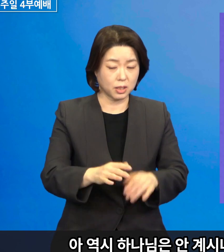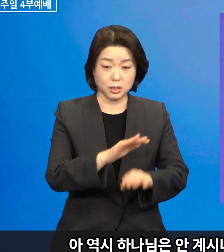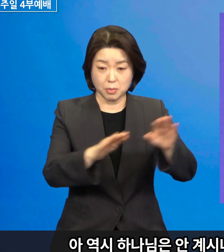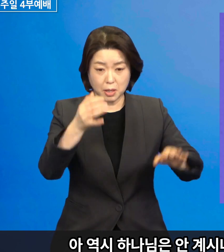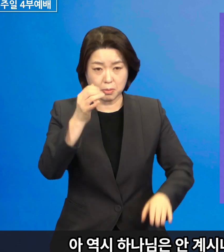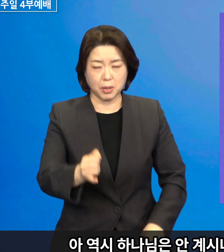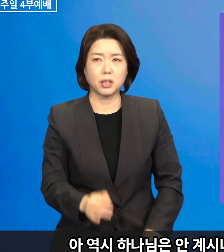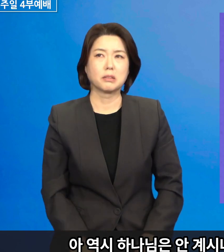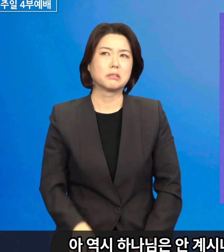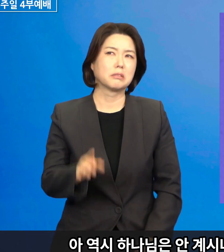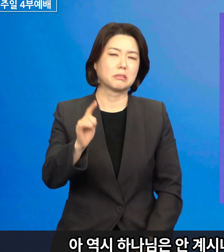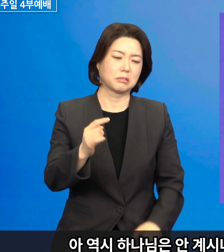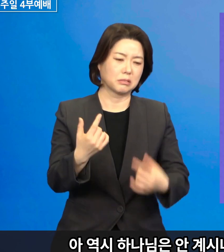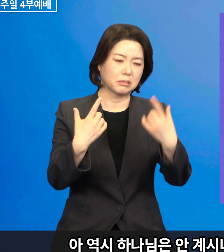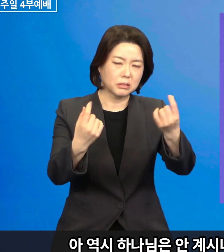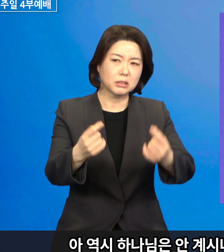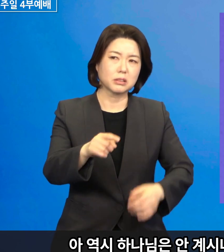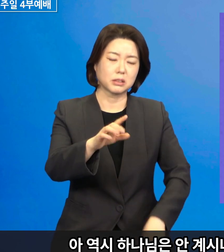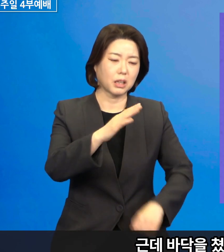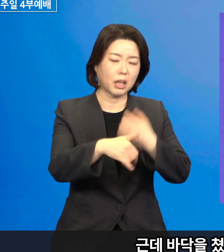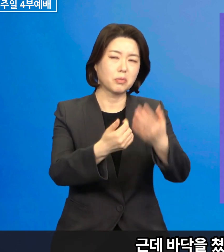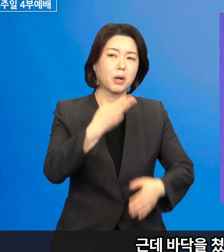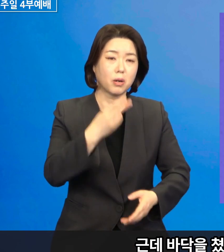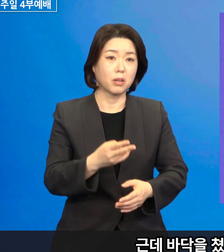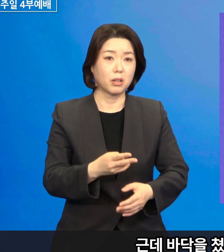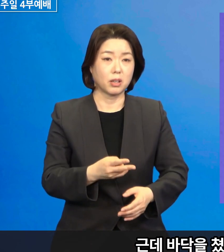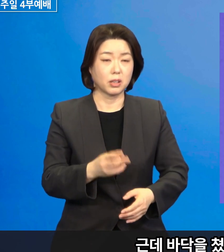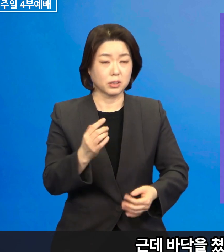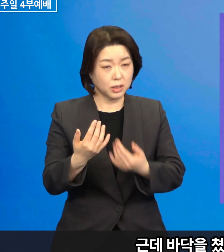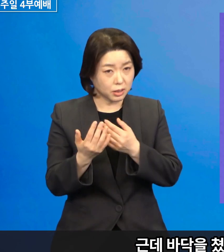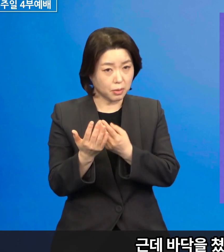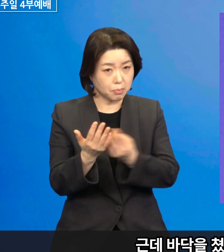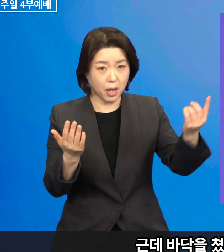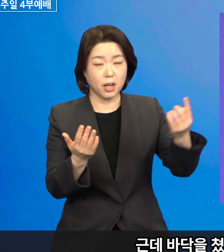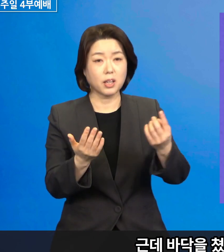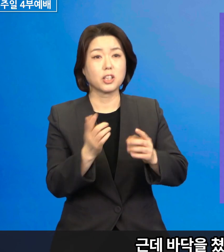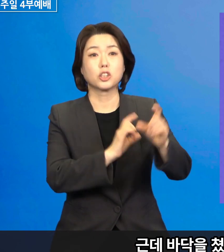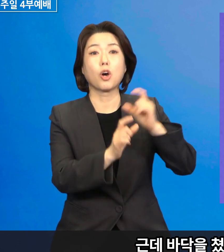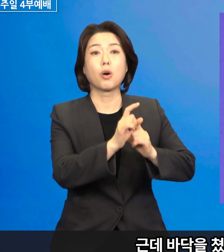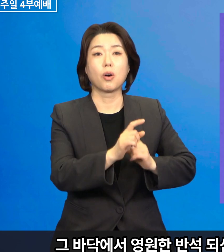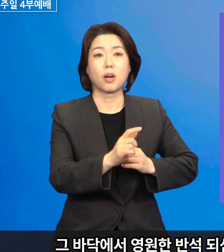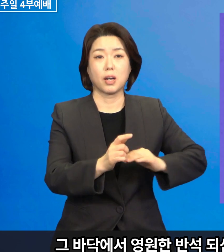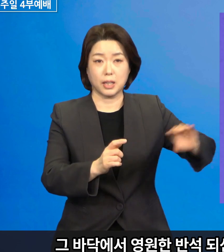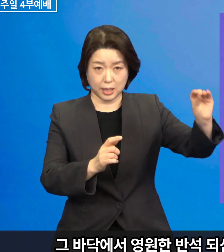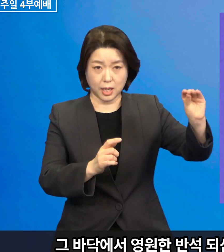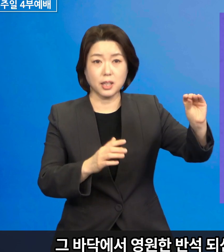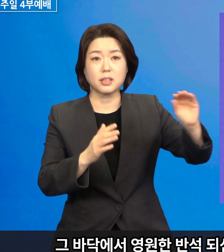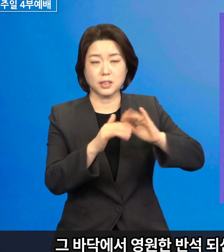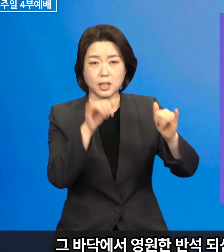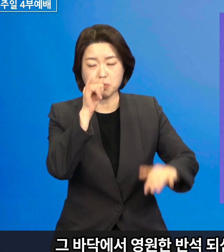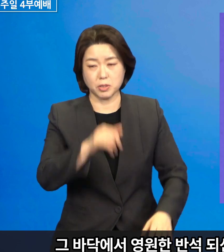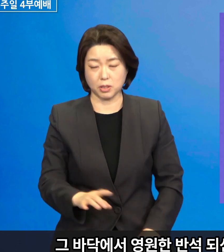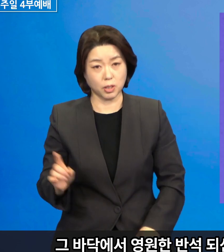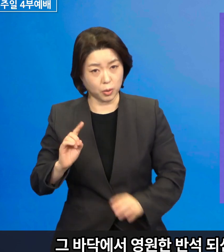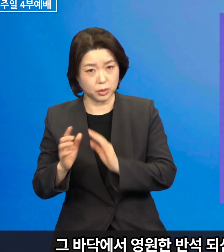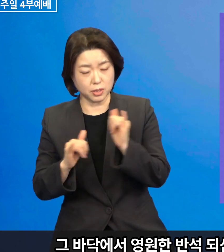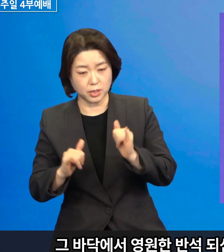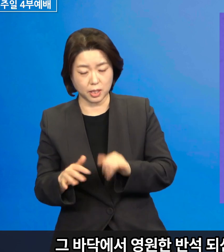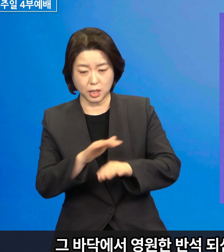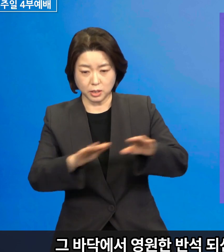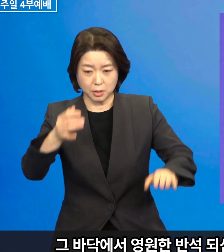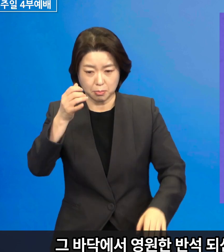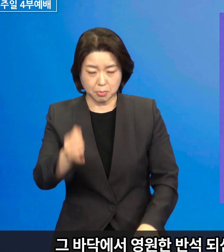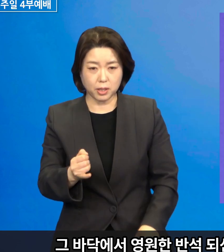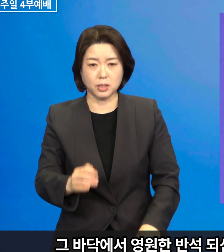쳐서 역시 하나님 안 계시네 이렇게 한 사람이 있어요. 근데 바닥을 쳤을 때 어떤 사람은 그 바닥에서 영원한 반석